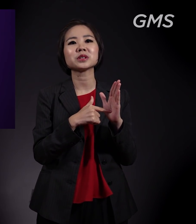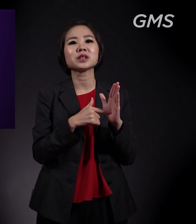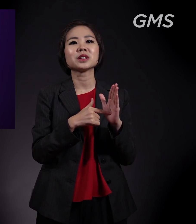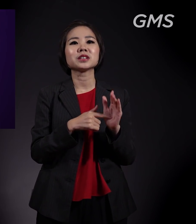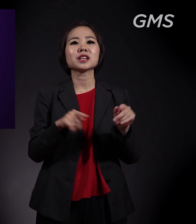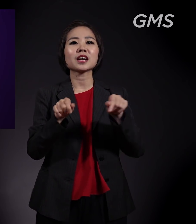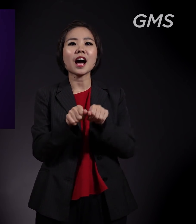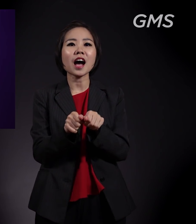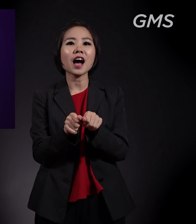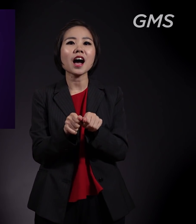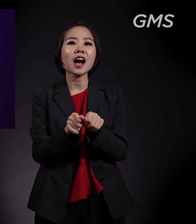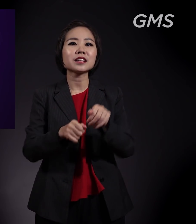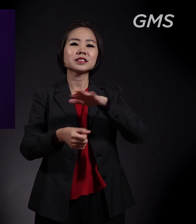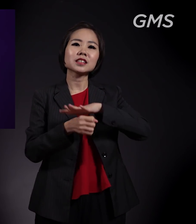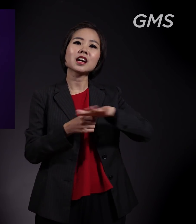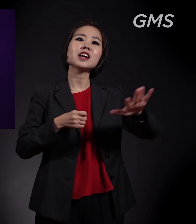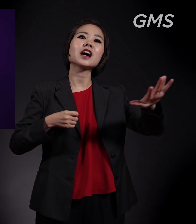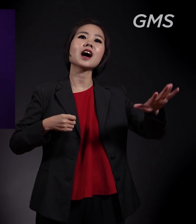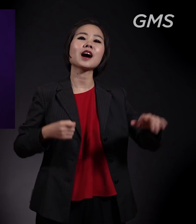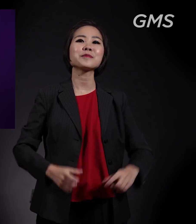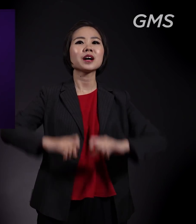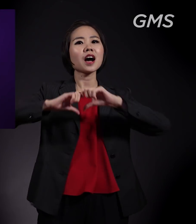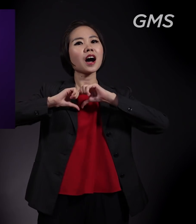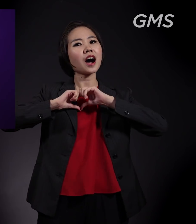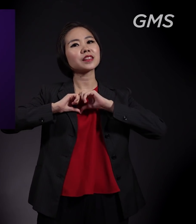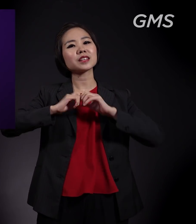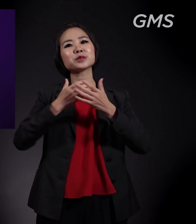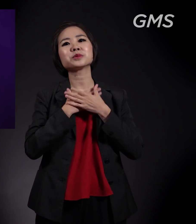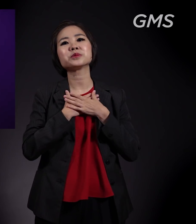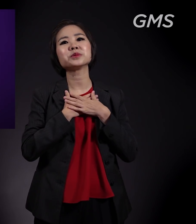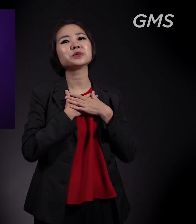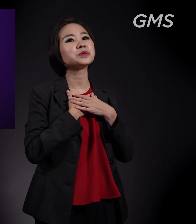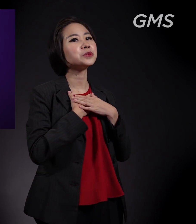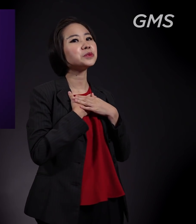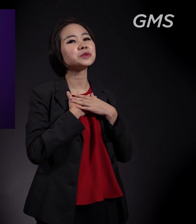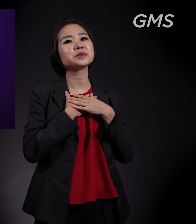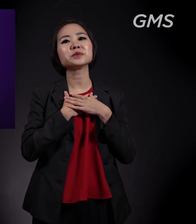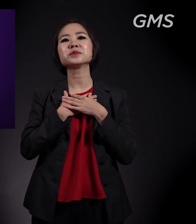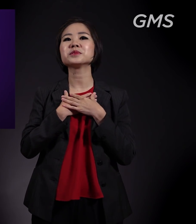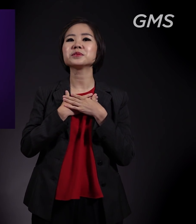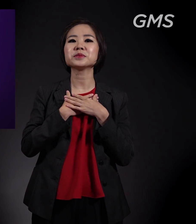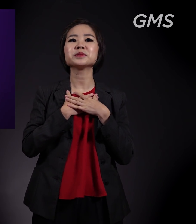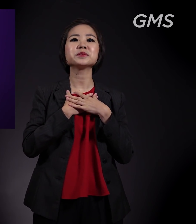Yesus dengan segenap hatiku.